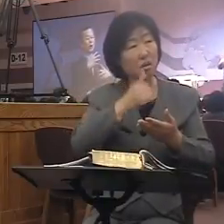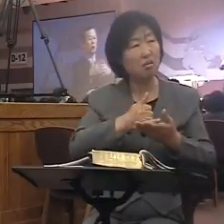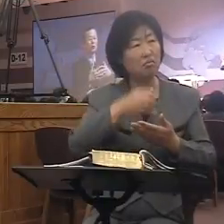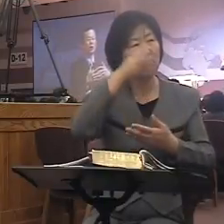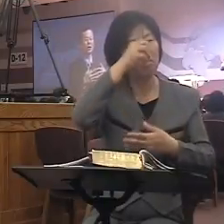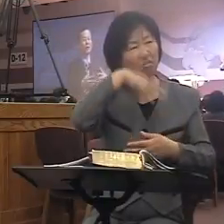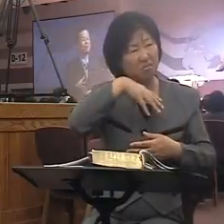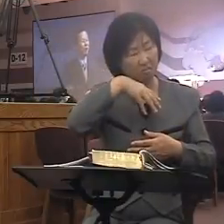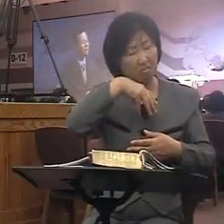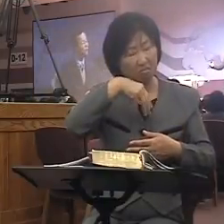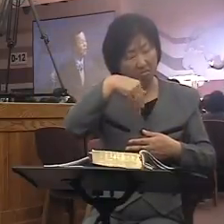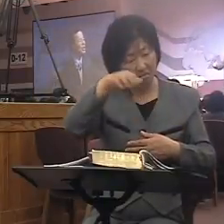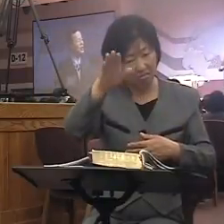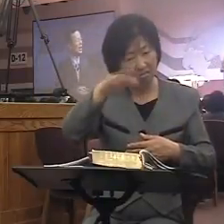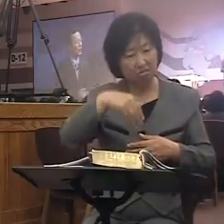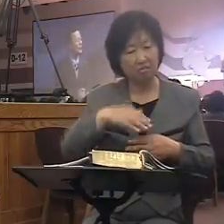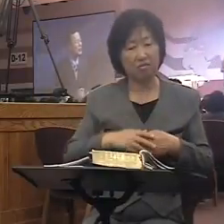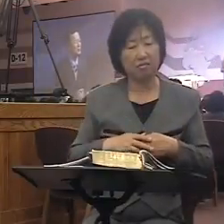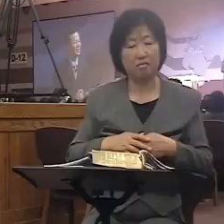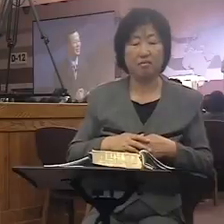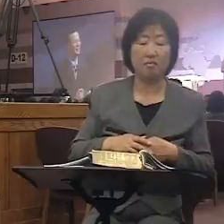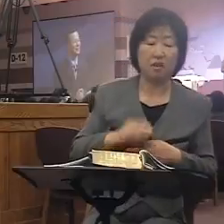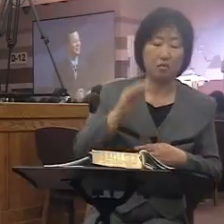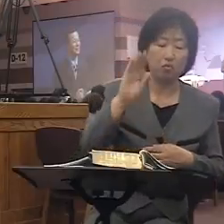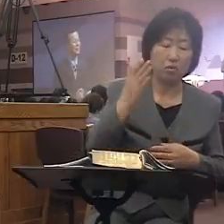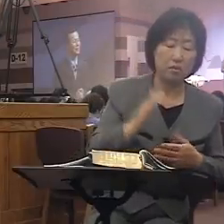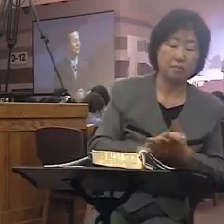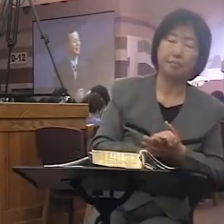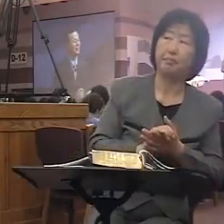형식이 조금 더 업그레이드되면 퍼포먼스가 될 것입니다.